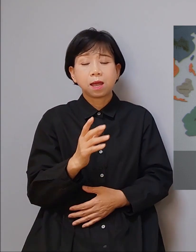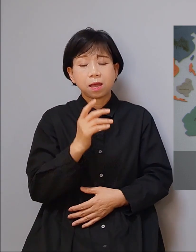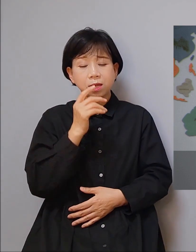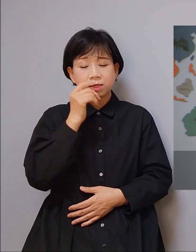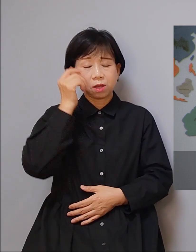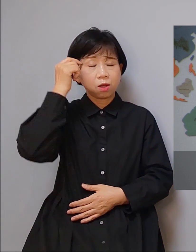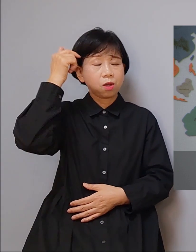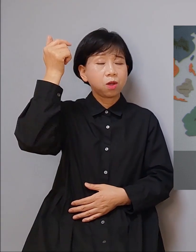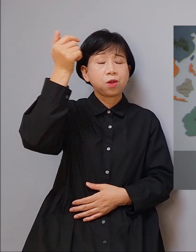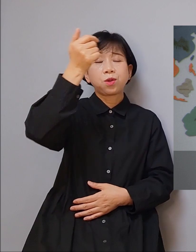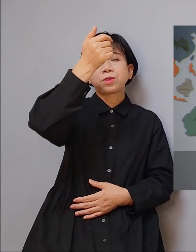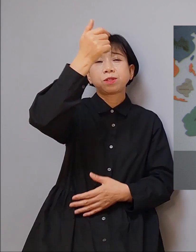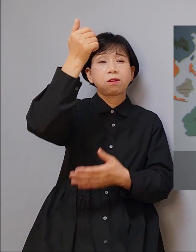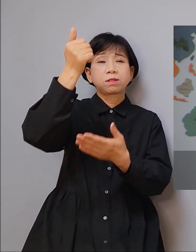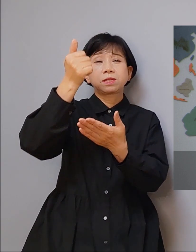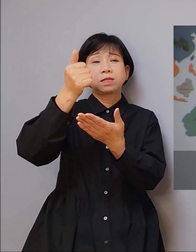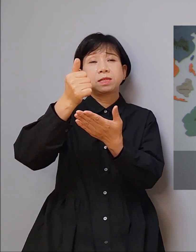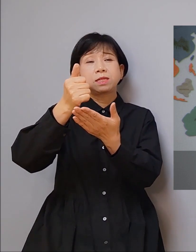보혜사